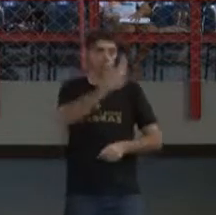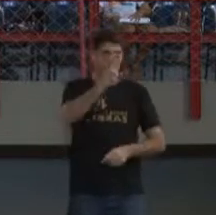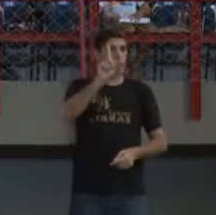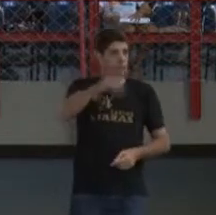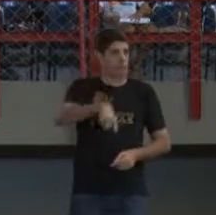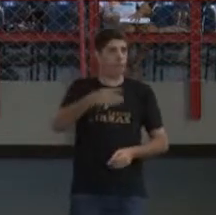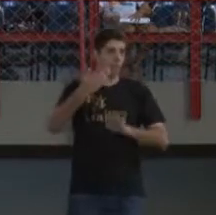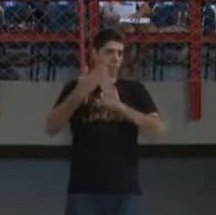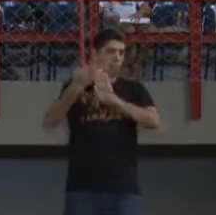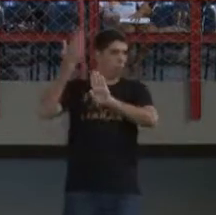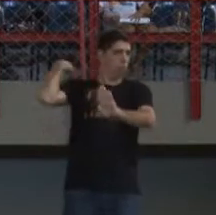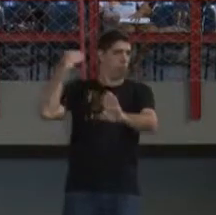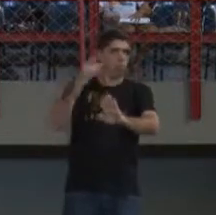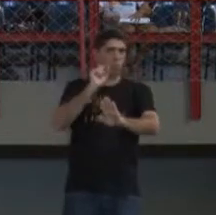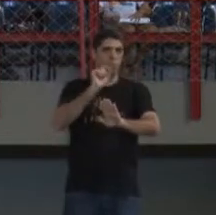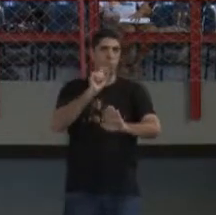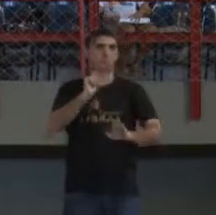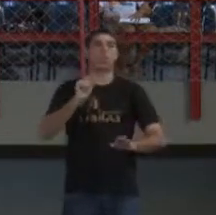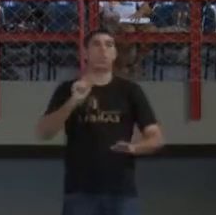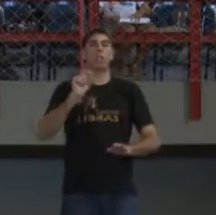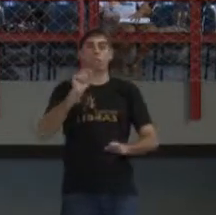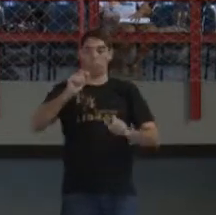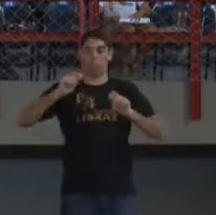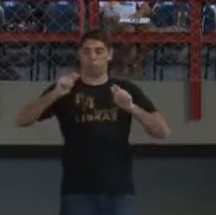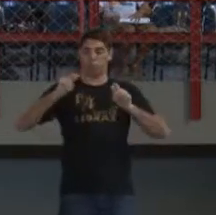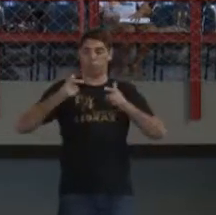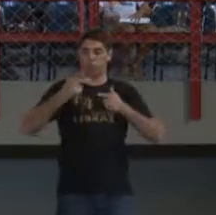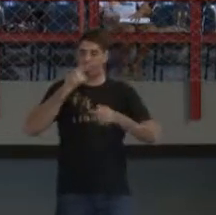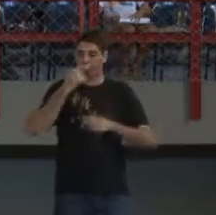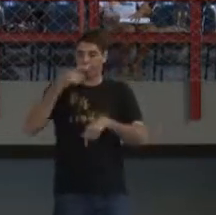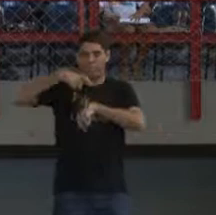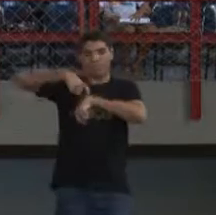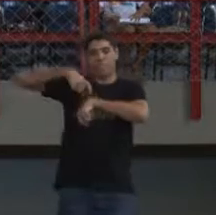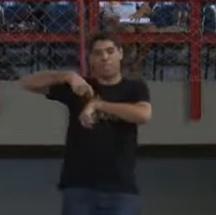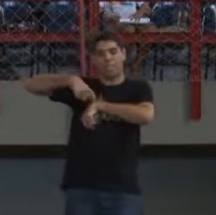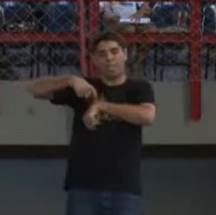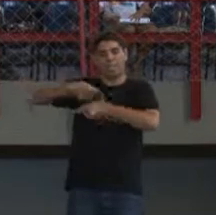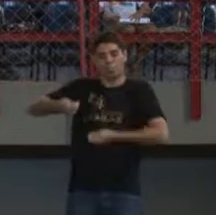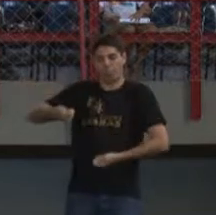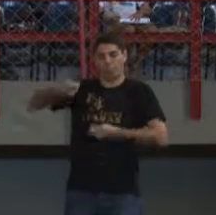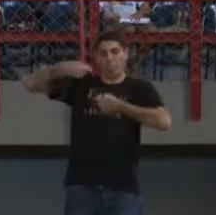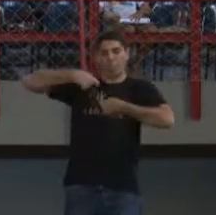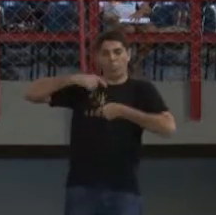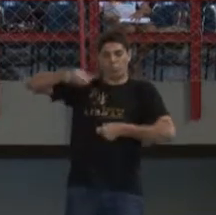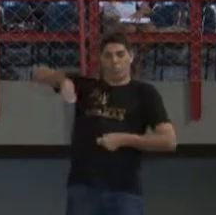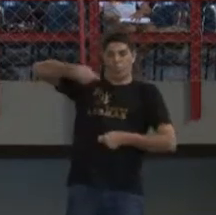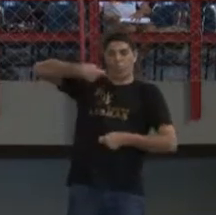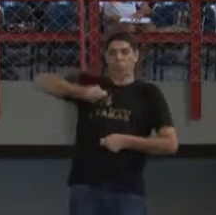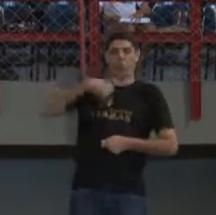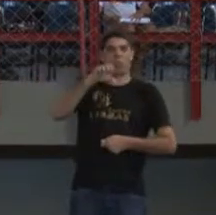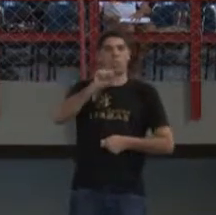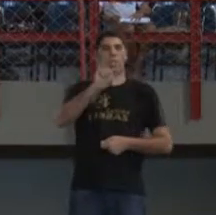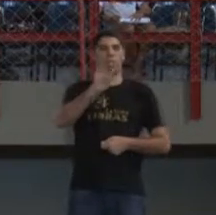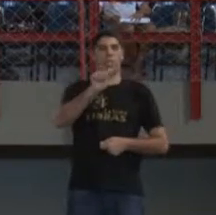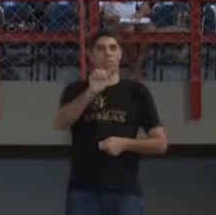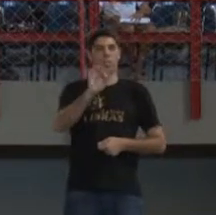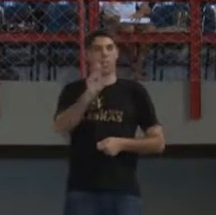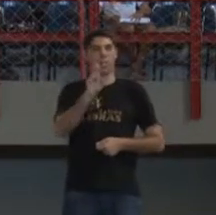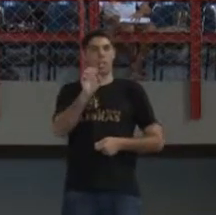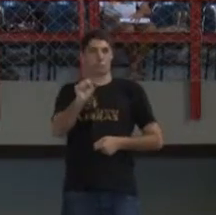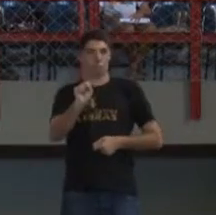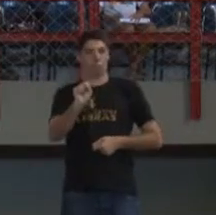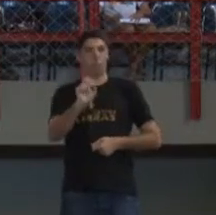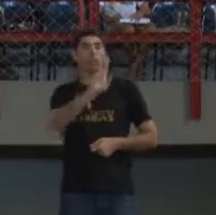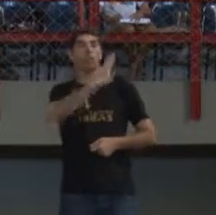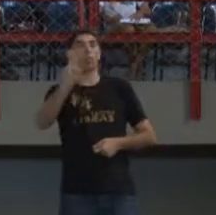social. Ócio. Ócio é vagabundagem de rico, tá certo? Porque quando o pobre não faz nada é vagabundo, mas quando o rico não faz nada